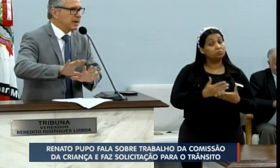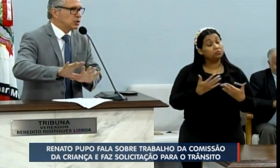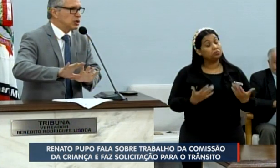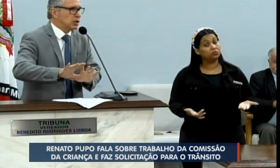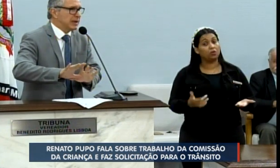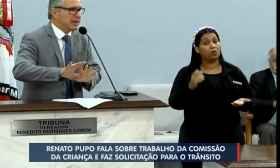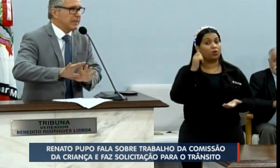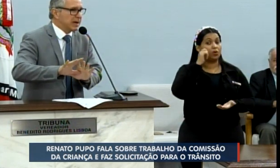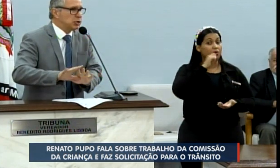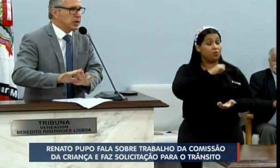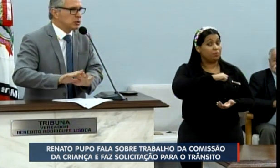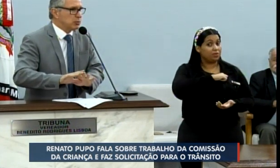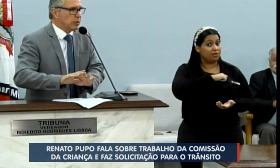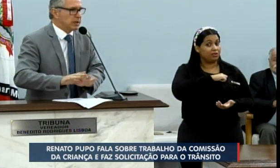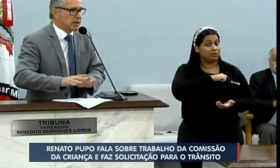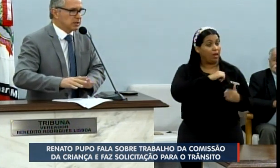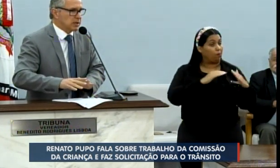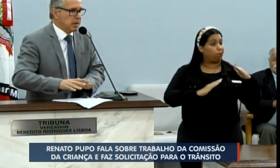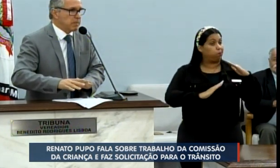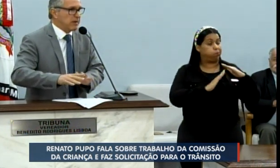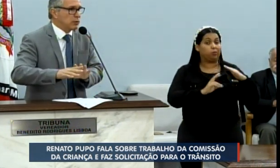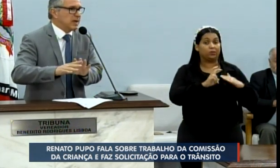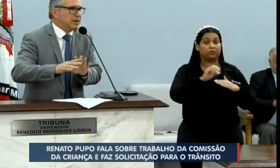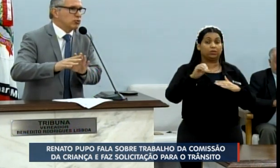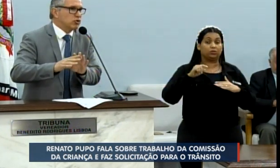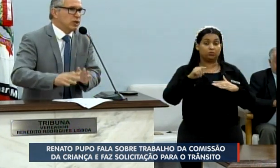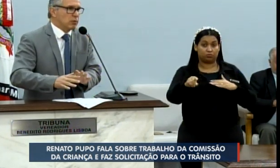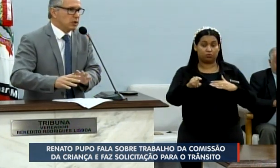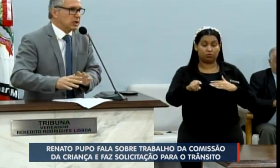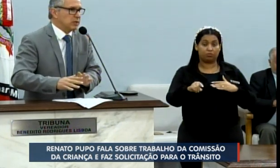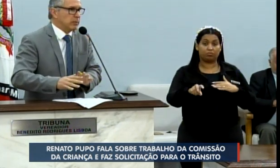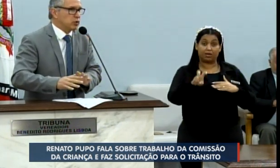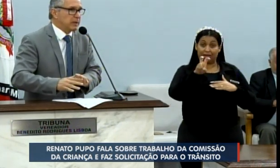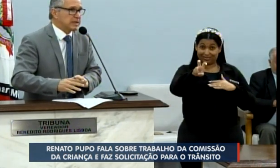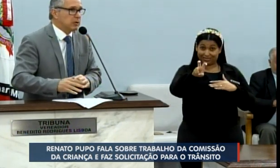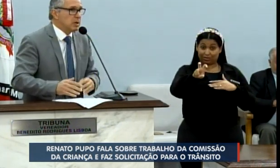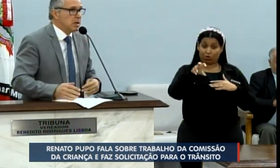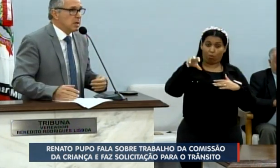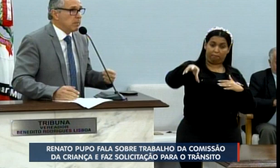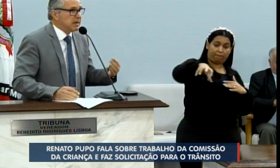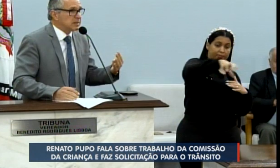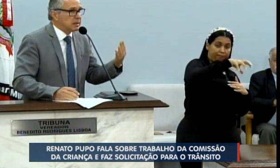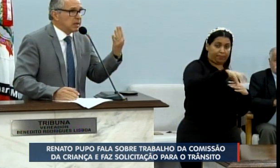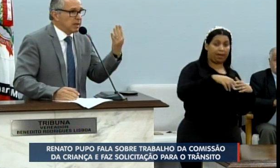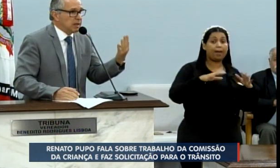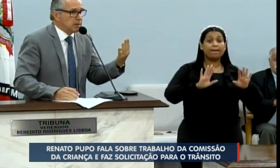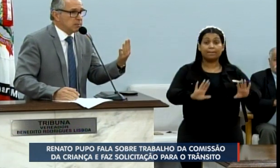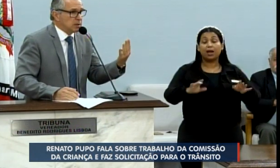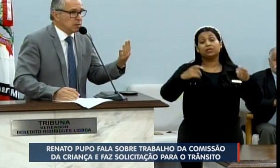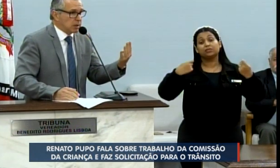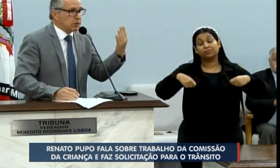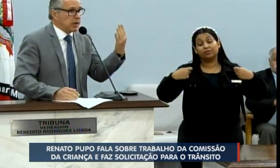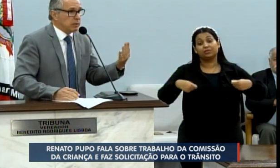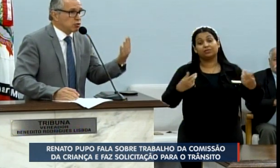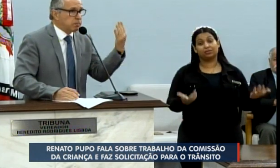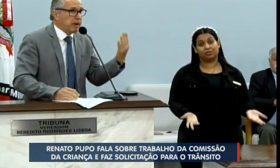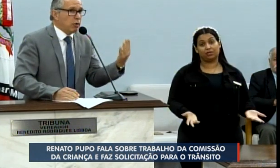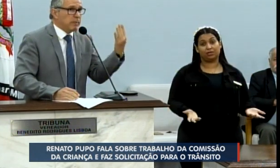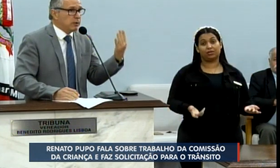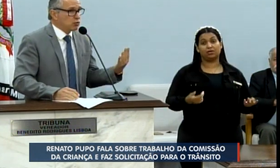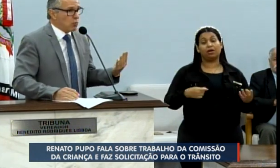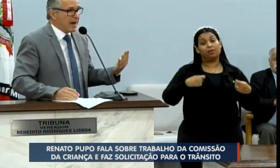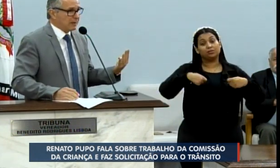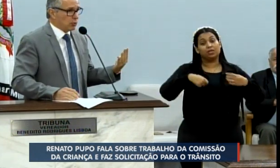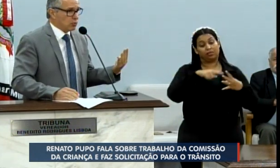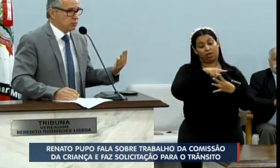que não tenha atingido ainda a marca de 500.000 habitantes, para voltar a ter os 5 que já tivemos no passado, mas que tenhamos